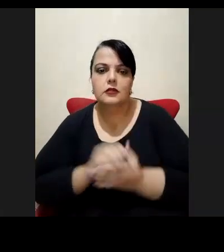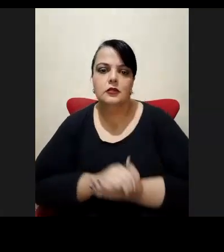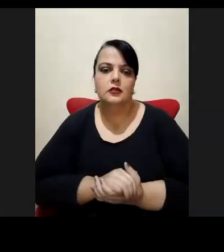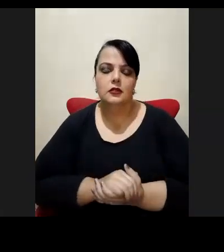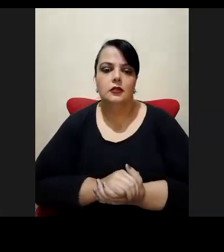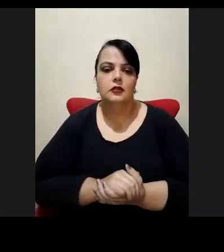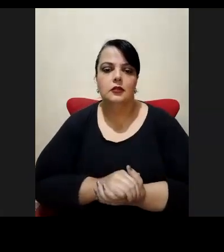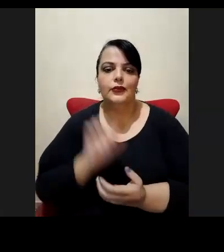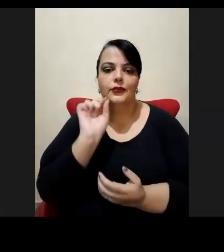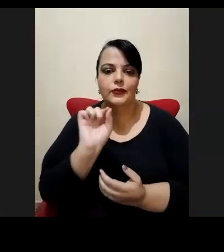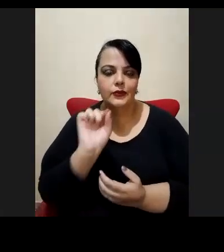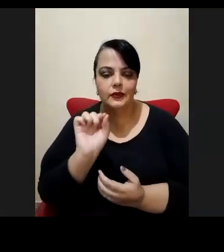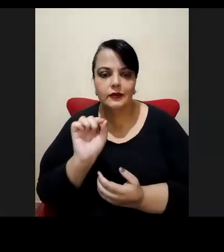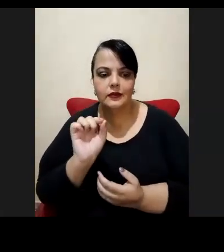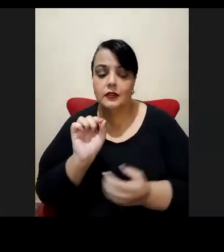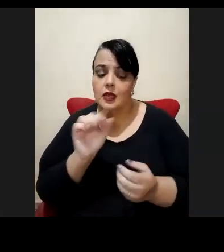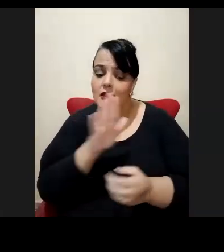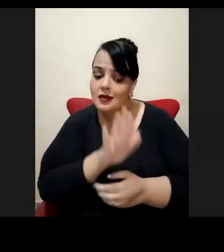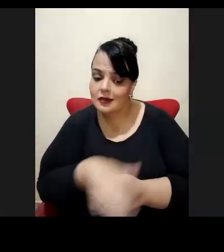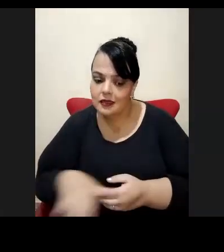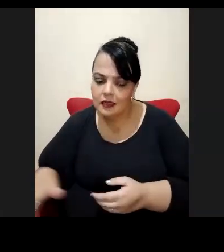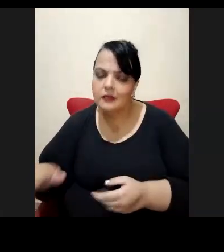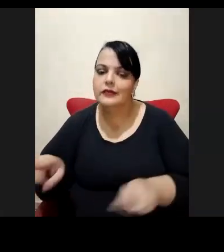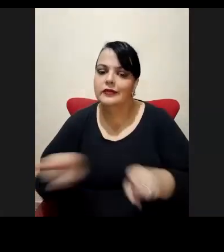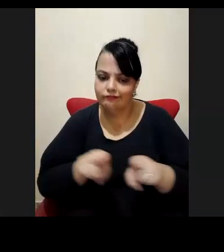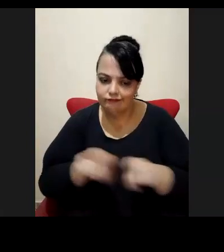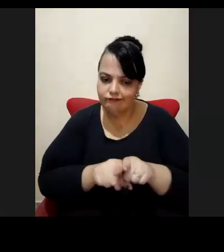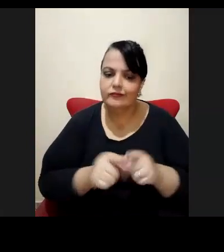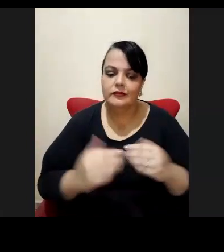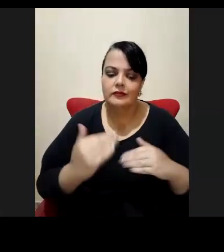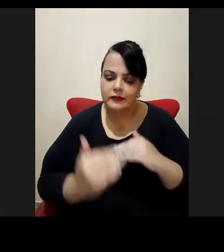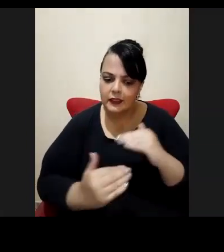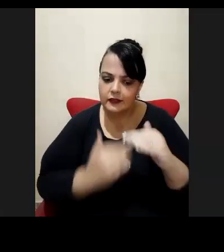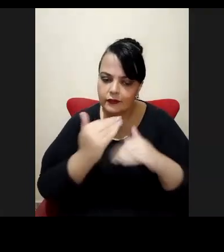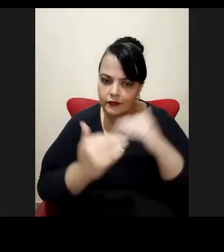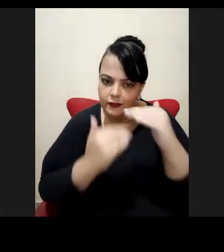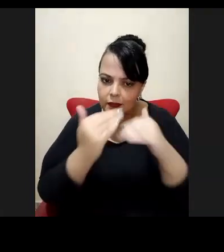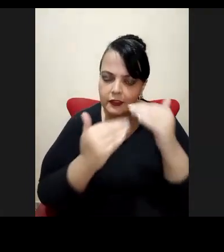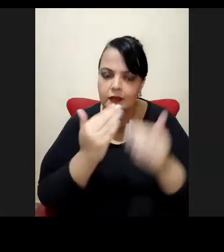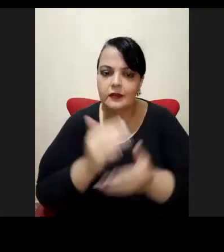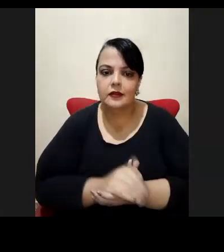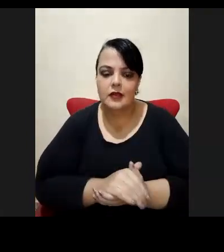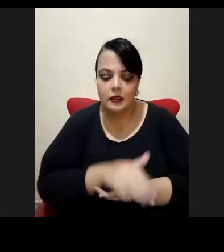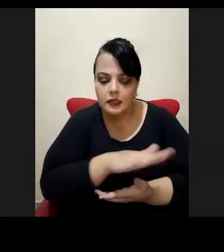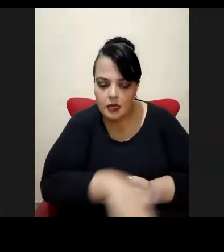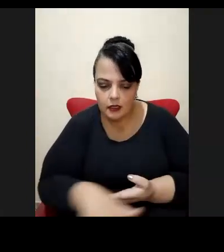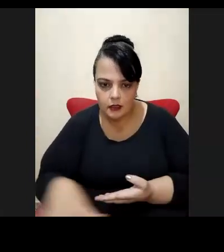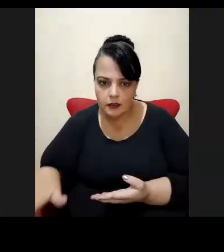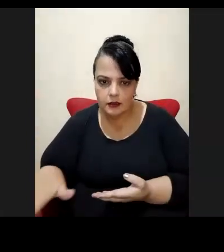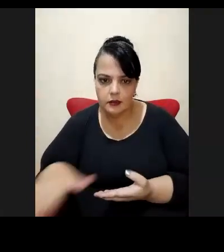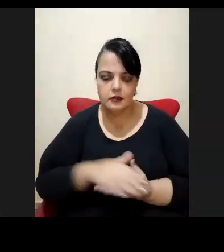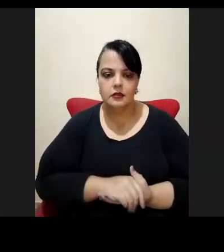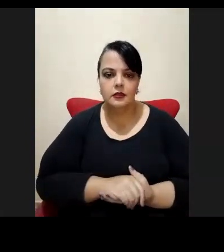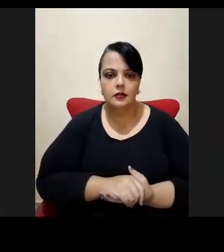faz também com a criança ao longo do desenvolvimento, de forma que a criança ela